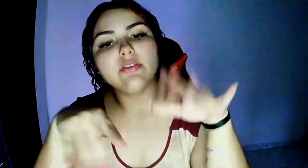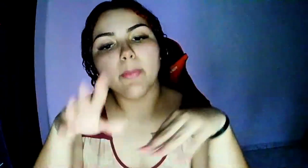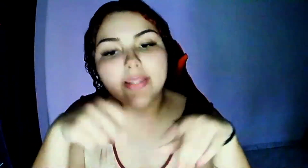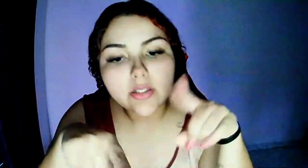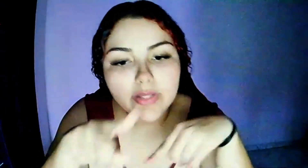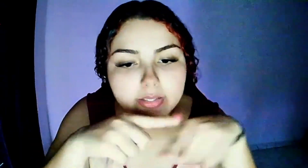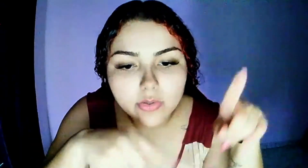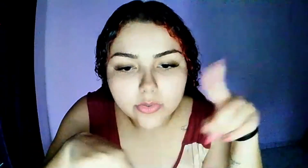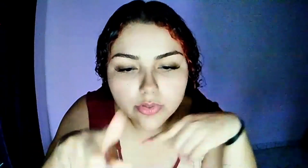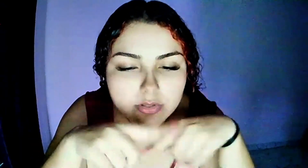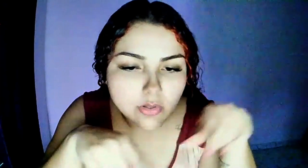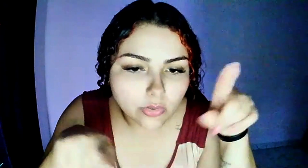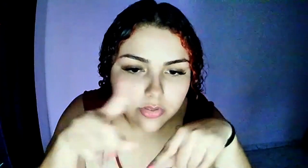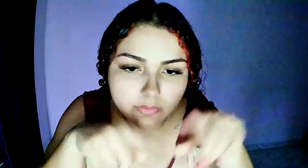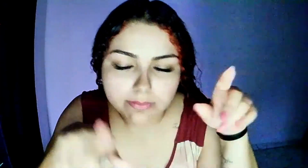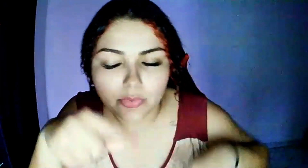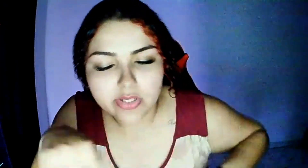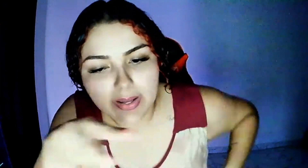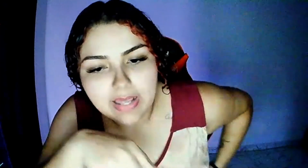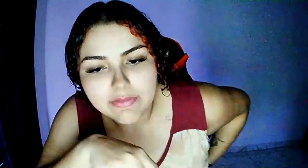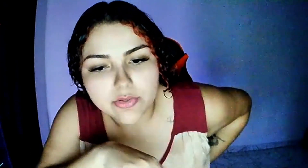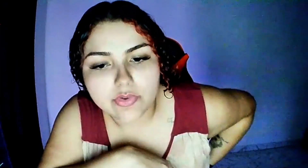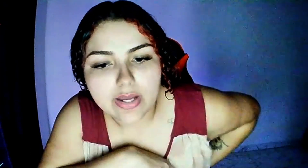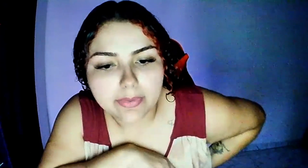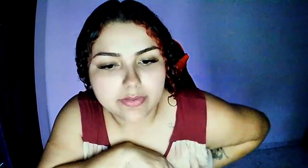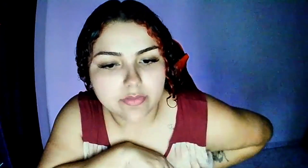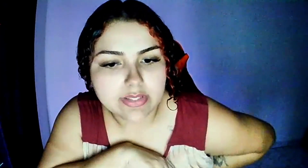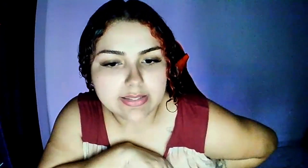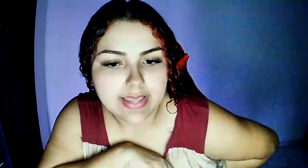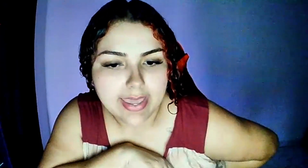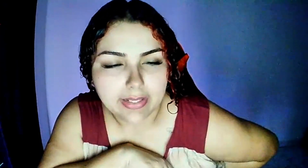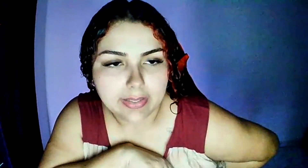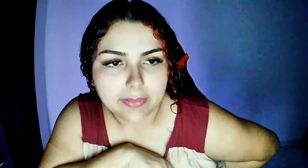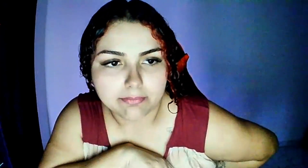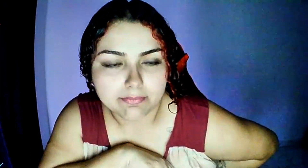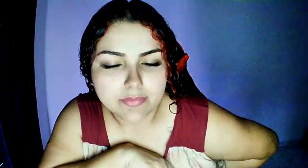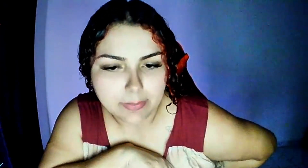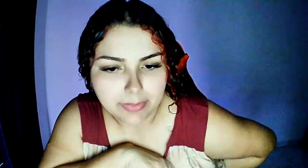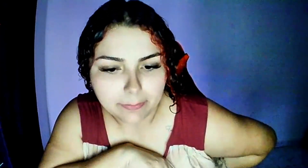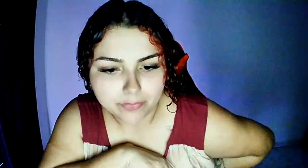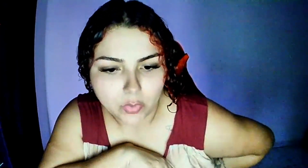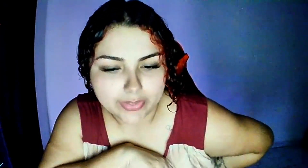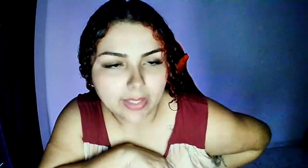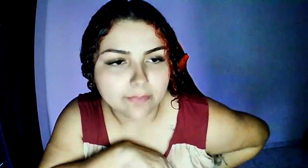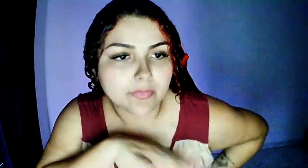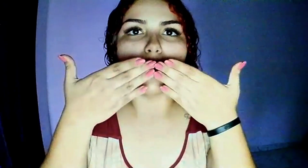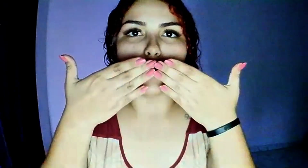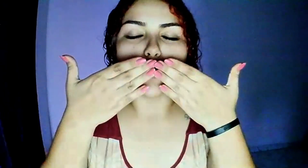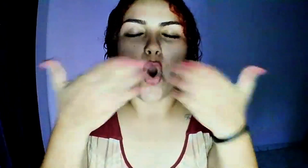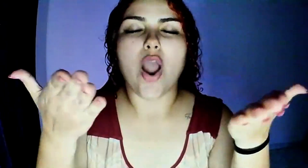vão mandando aí outras palavras, outros vocabulários que vocês querem saber, ok? Beijo!